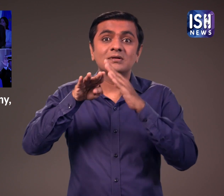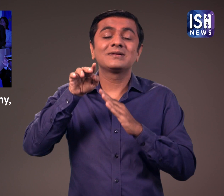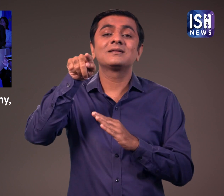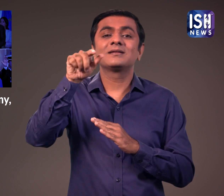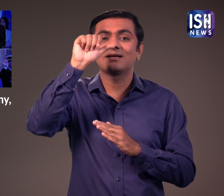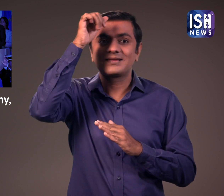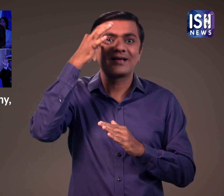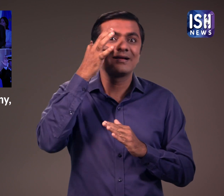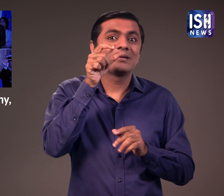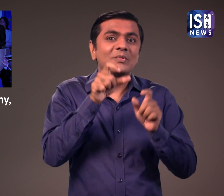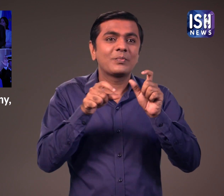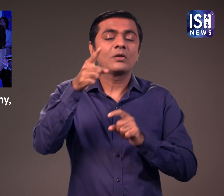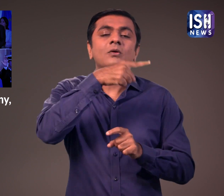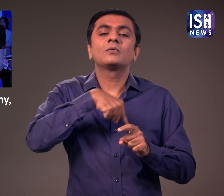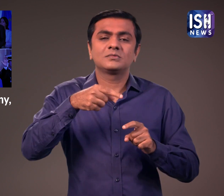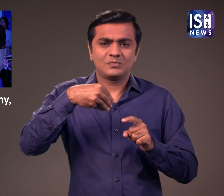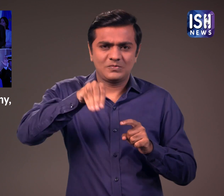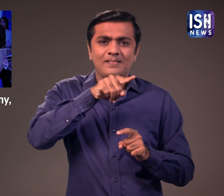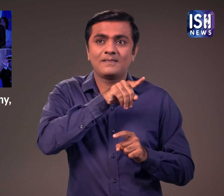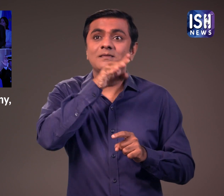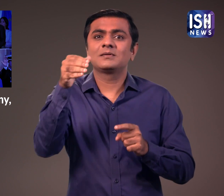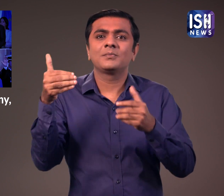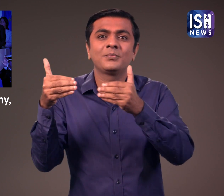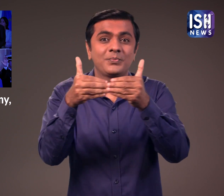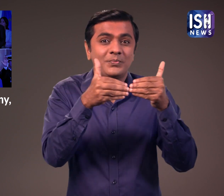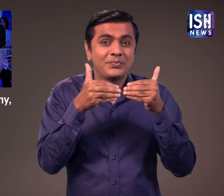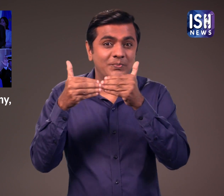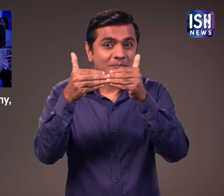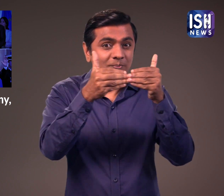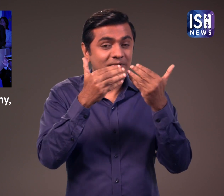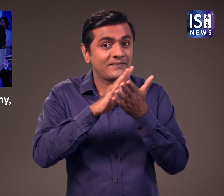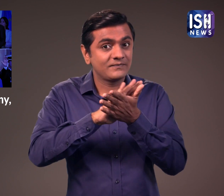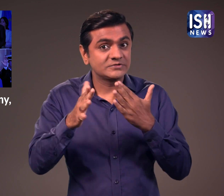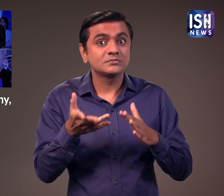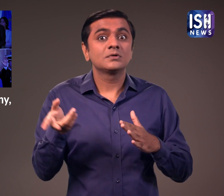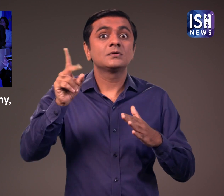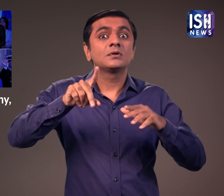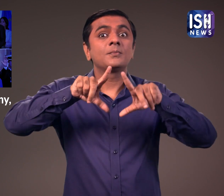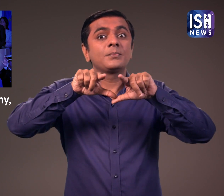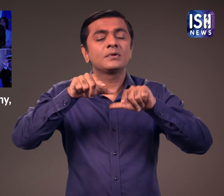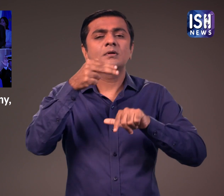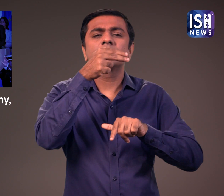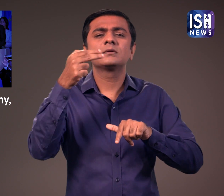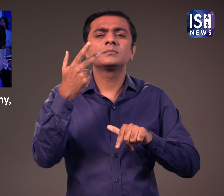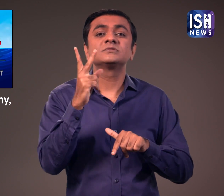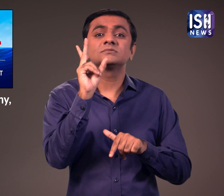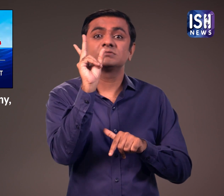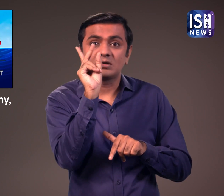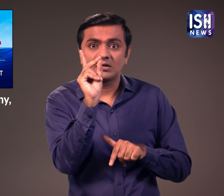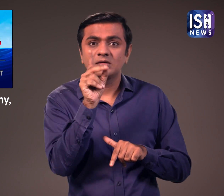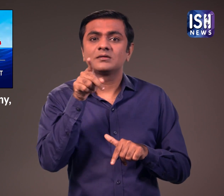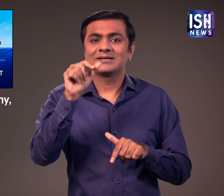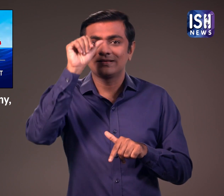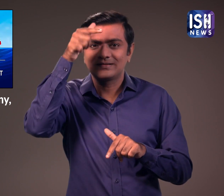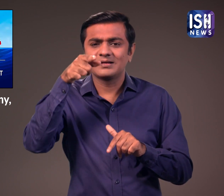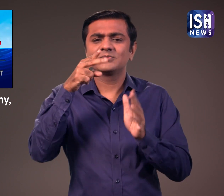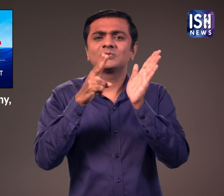मोधी ने वहां रहने वाले भारतियों नागरिकों से भी बातचित की। उन्होंने दूसरे भारत नॉर्डिक समित में भाग